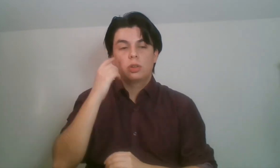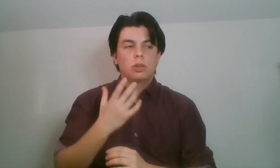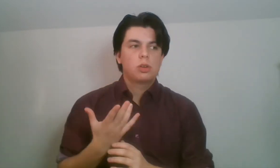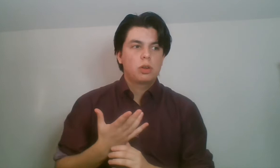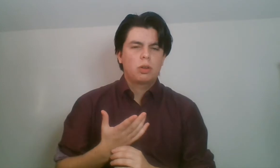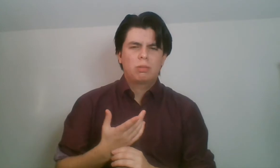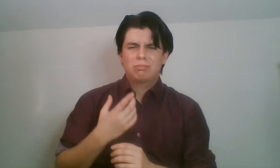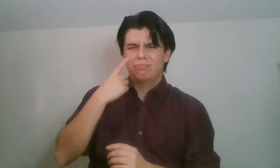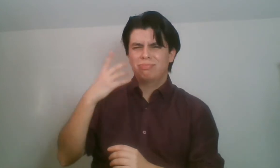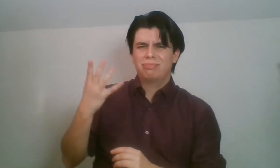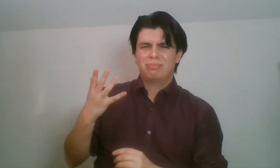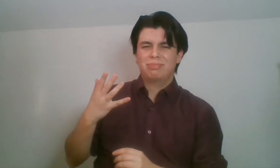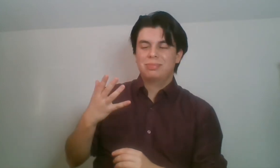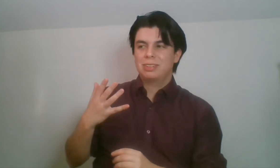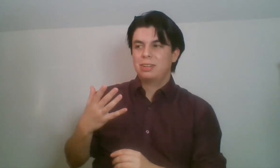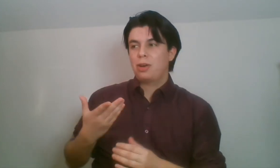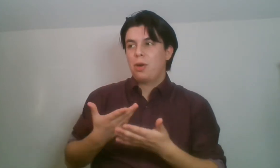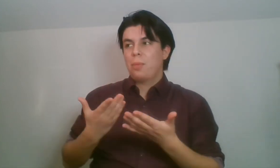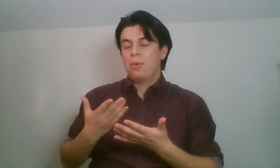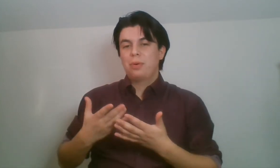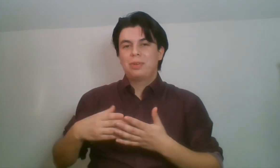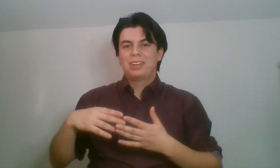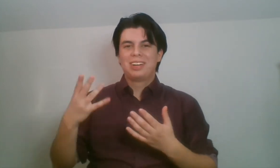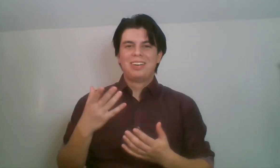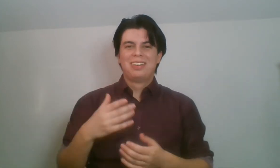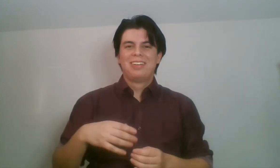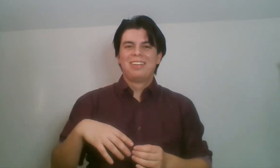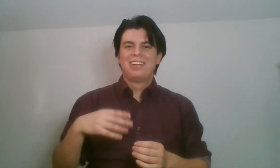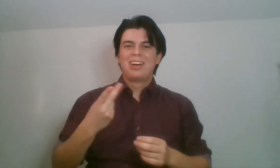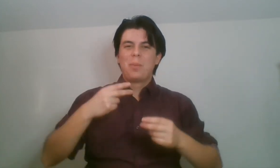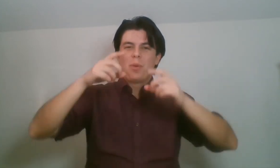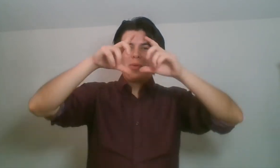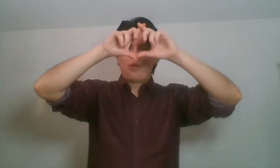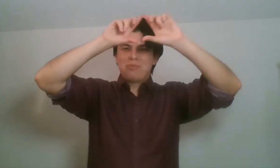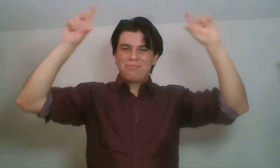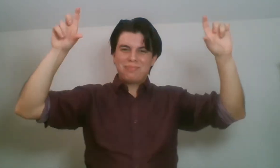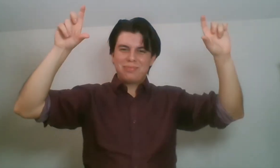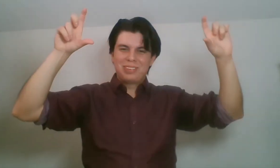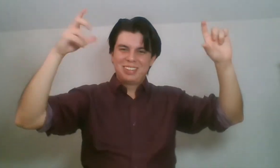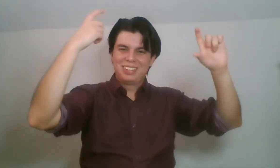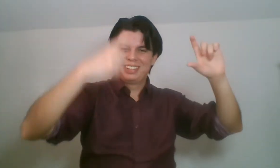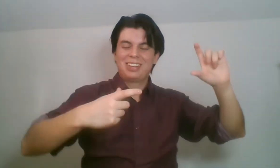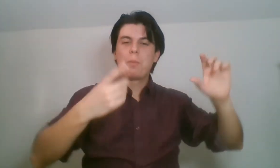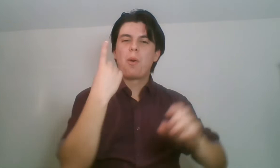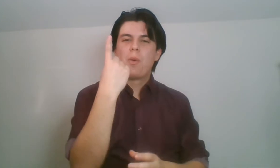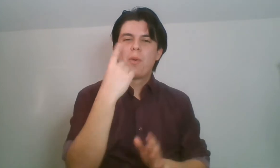habría sido probablemente uno de los anuncios de un hotel de parejas más